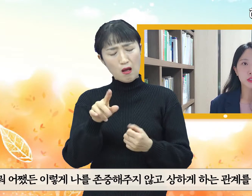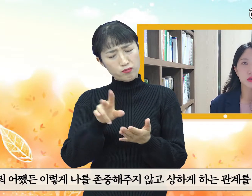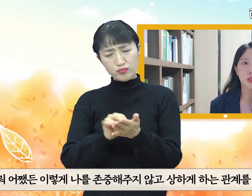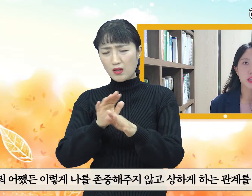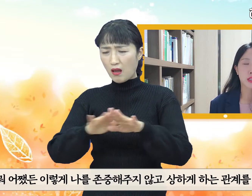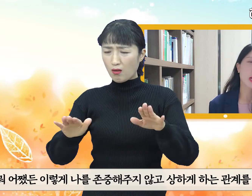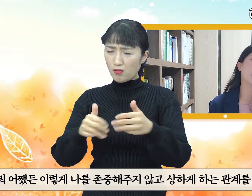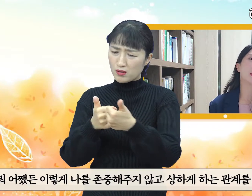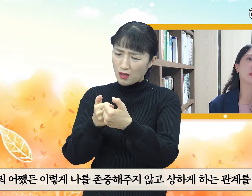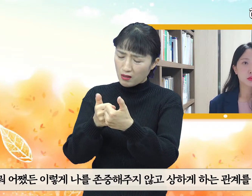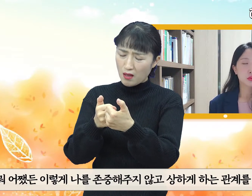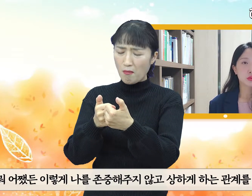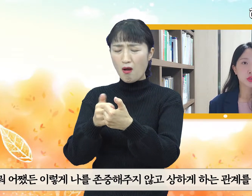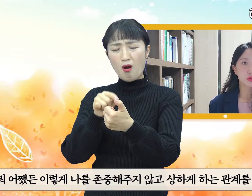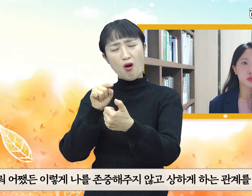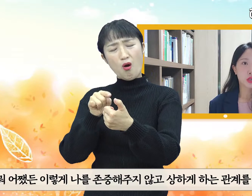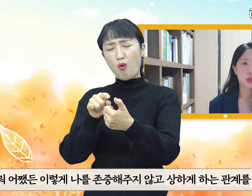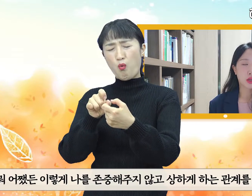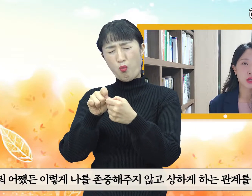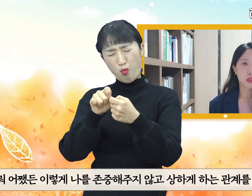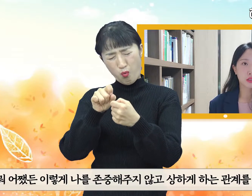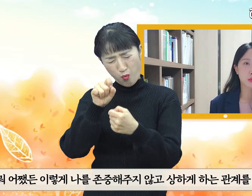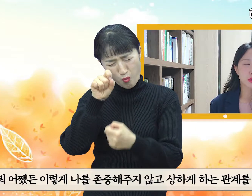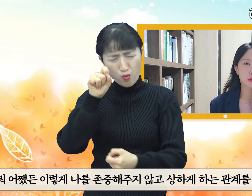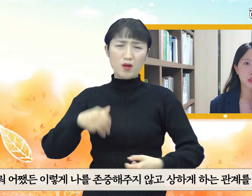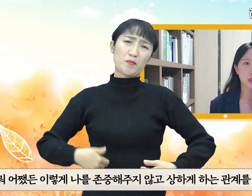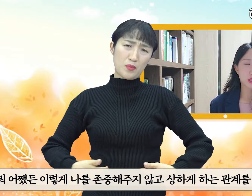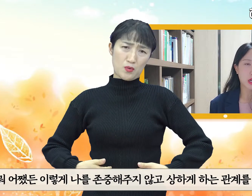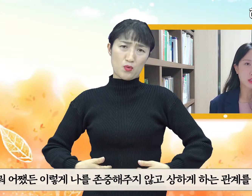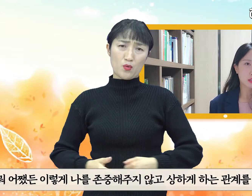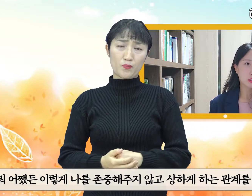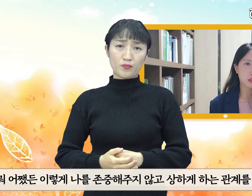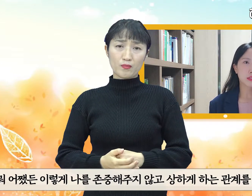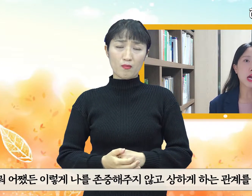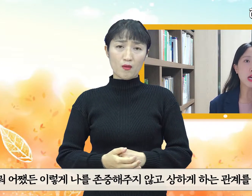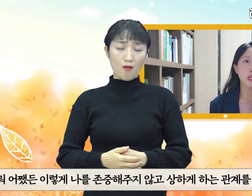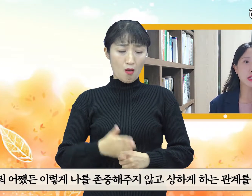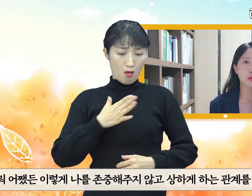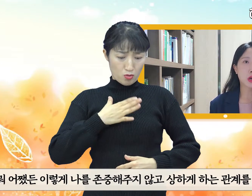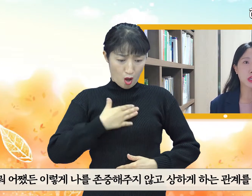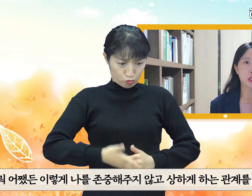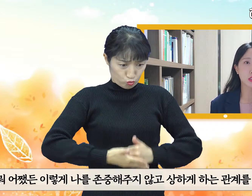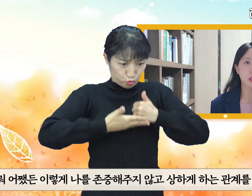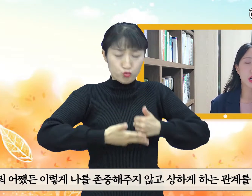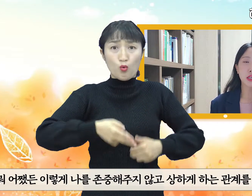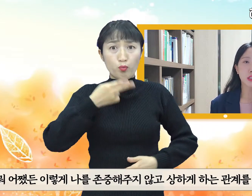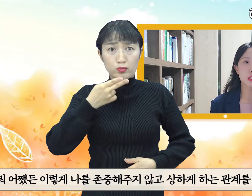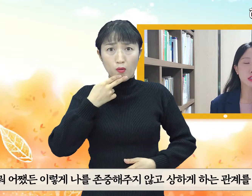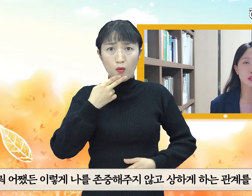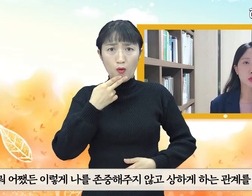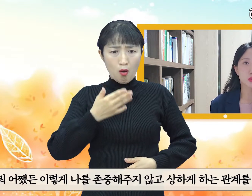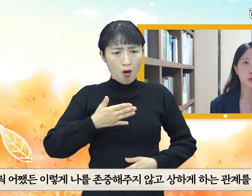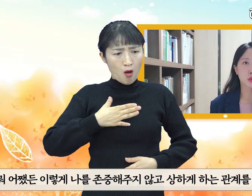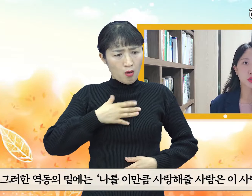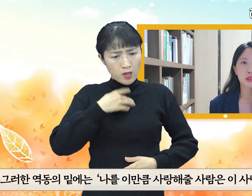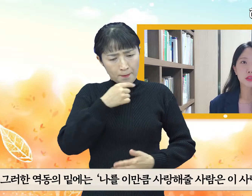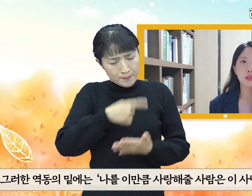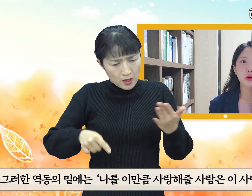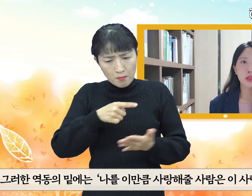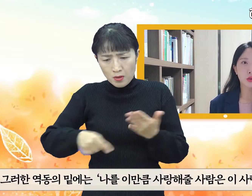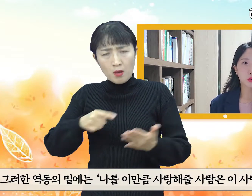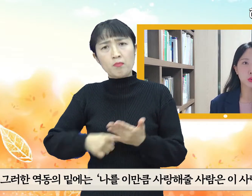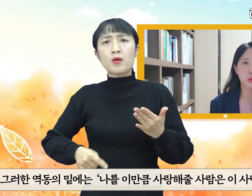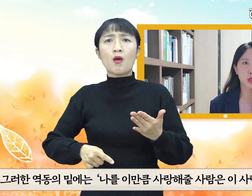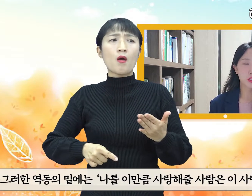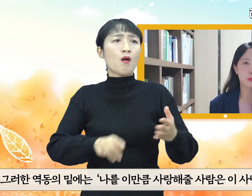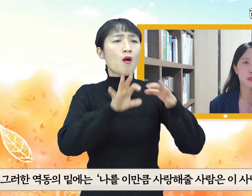어쨌든 이렇게 나를 존중해주지 않는 굉장히 나를 상하게 하는 관계를 하게 된다라는 거죠.